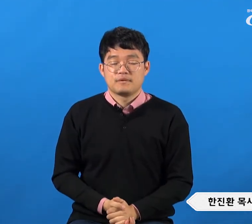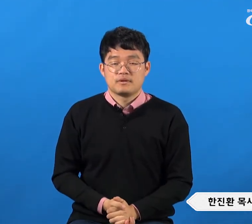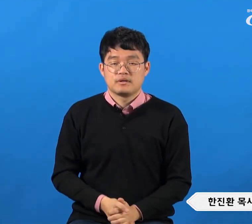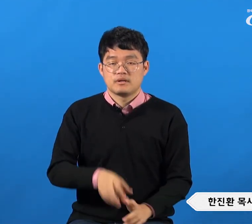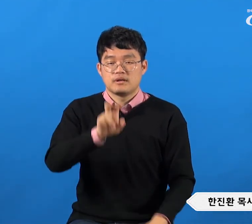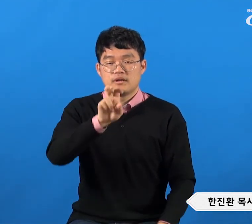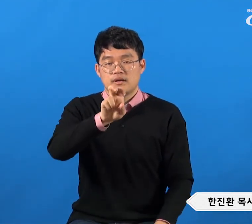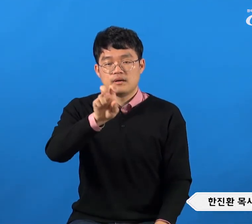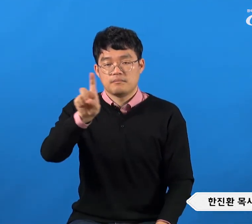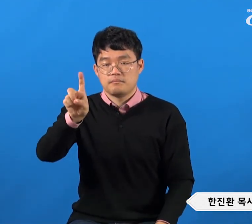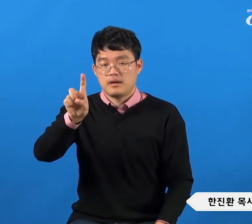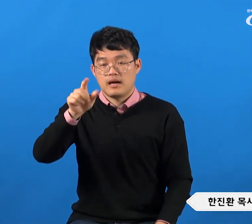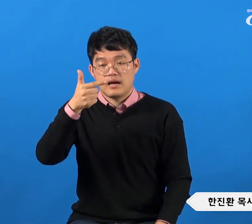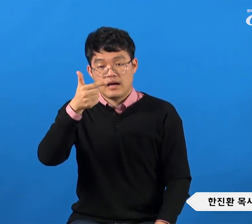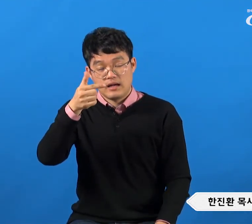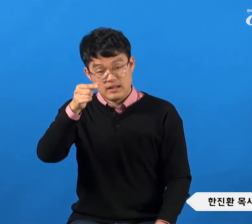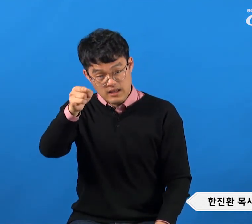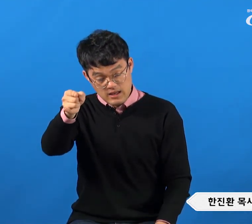메리큐스